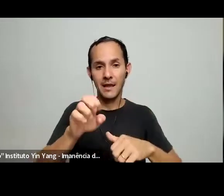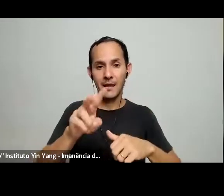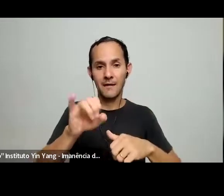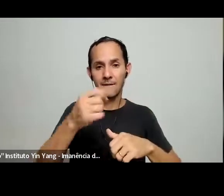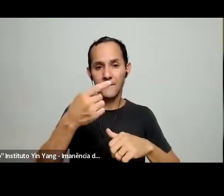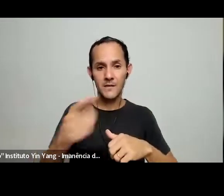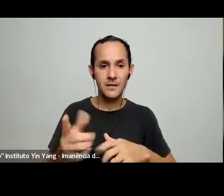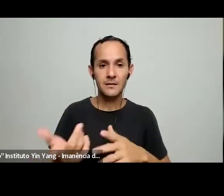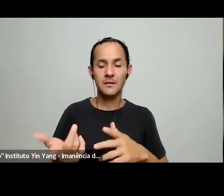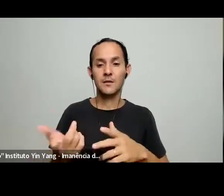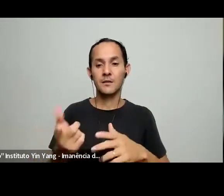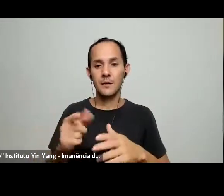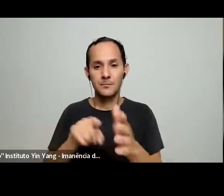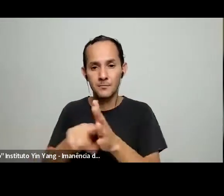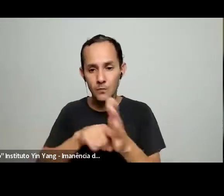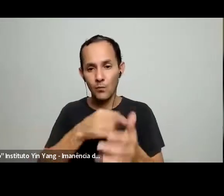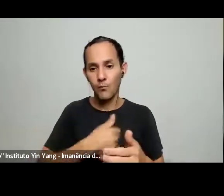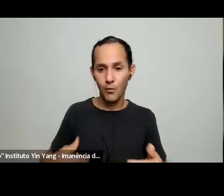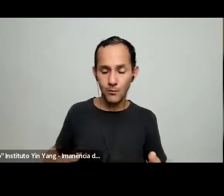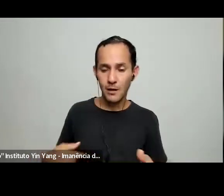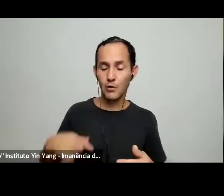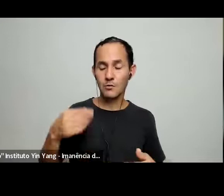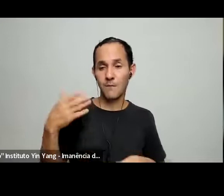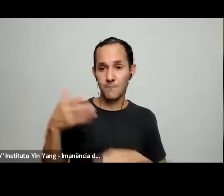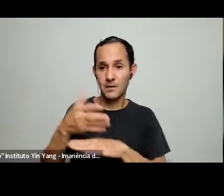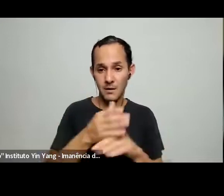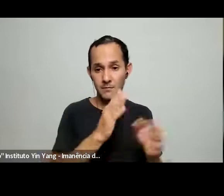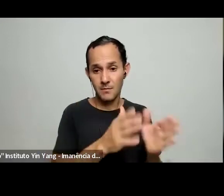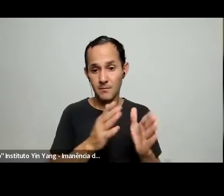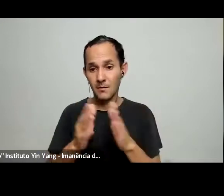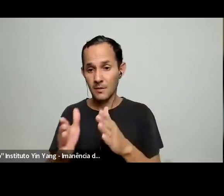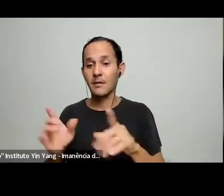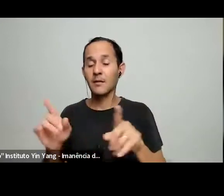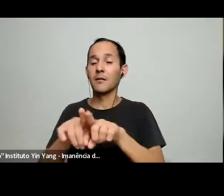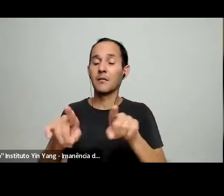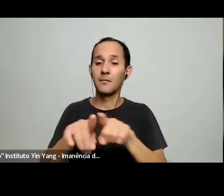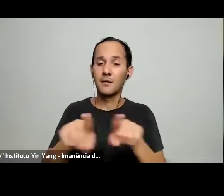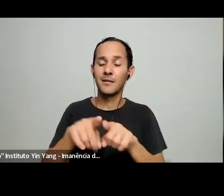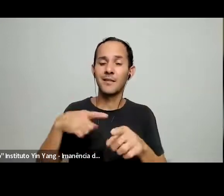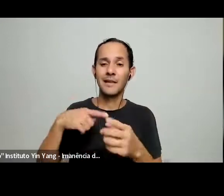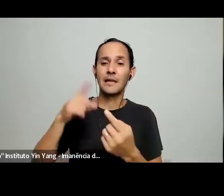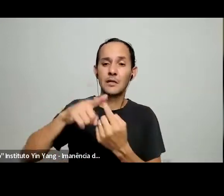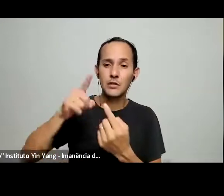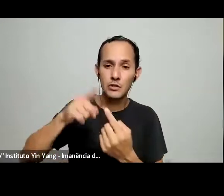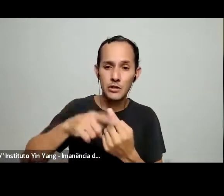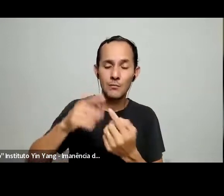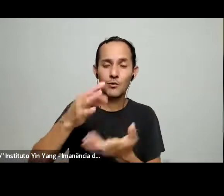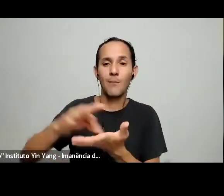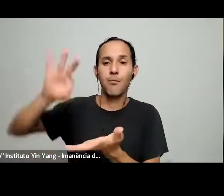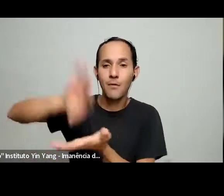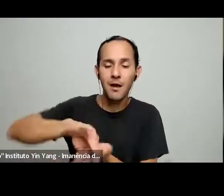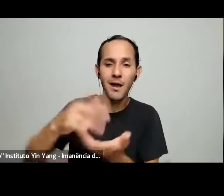consulta pública. Eu pude participar de algumas etapas dessa estratégia e ela envolve muitos tipos de abordagens e